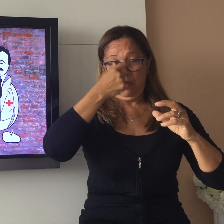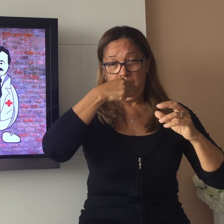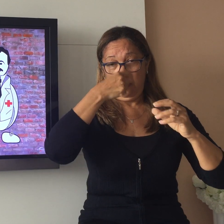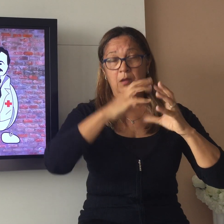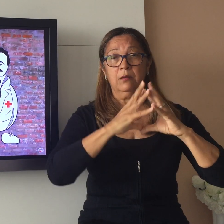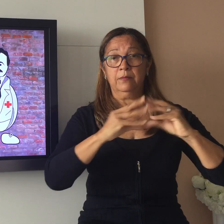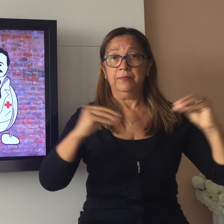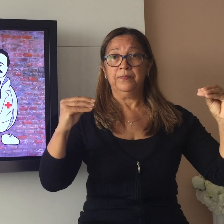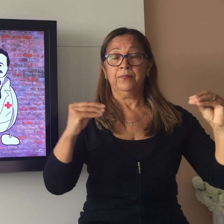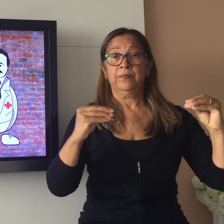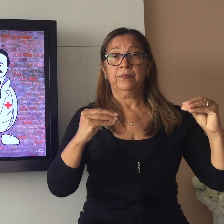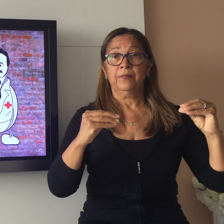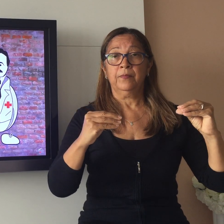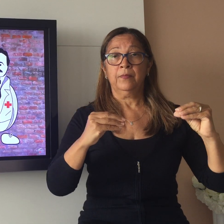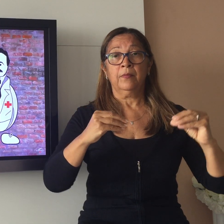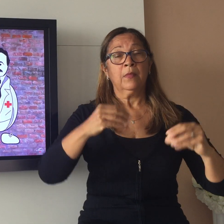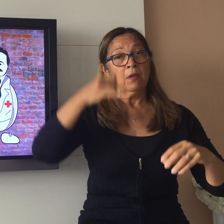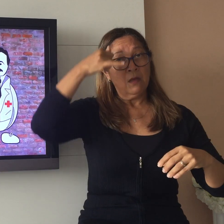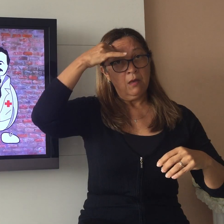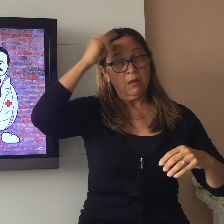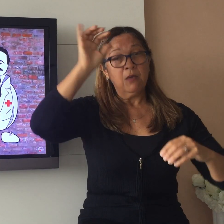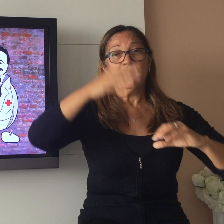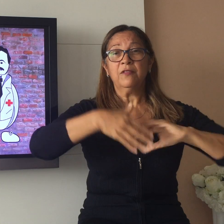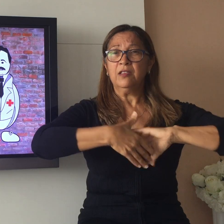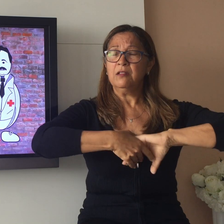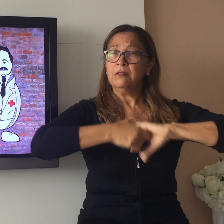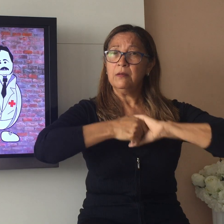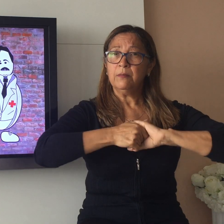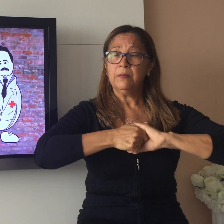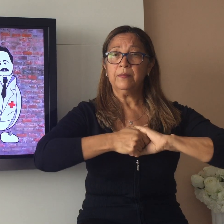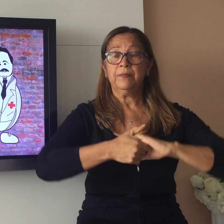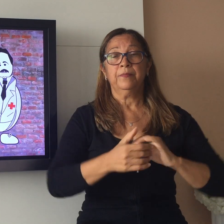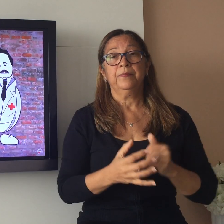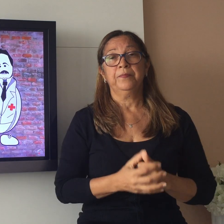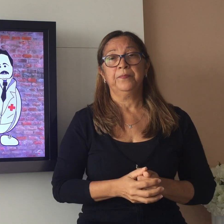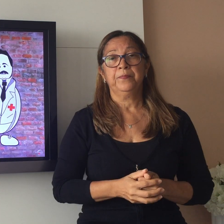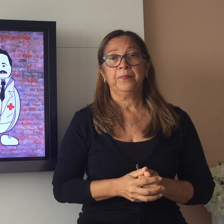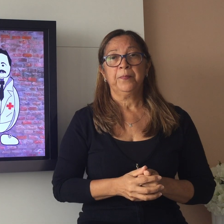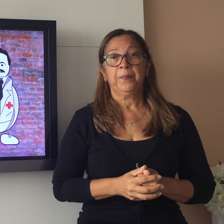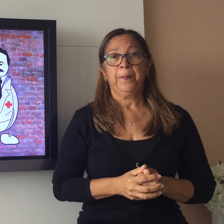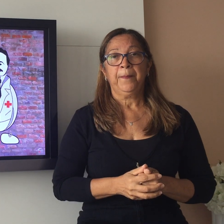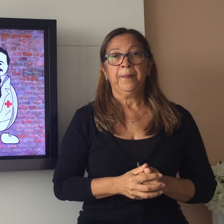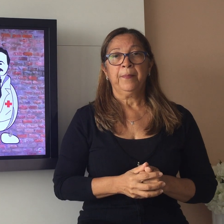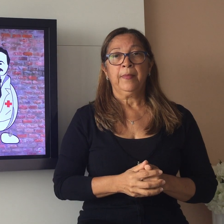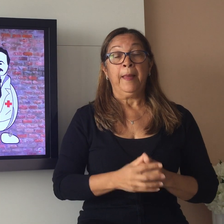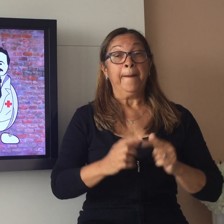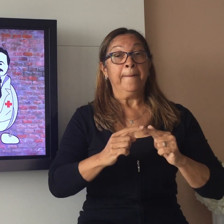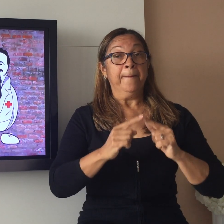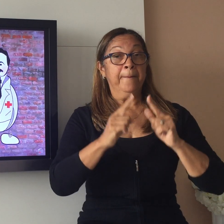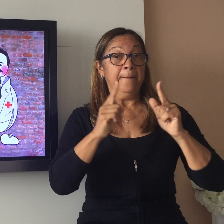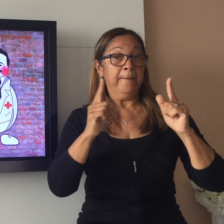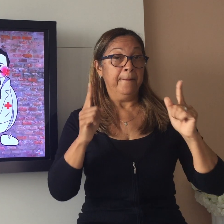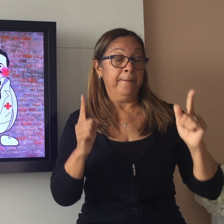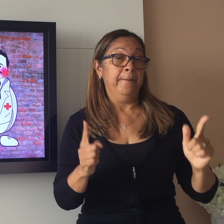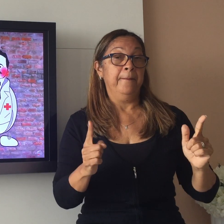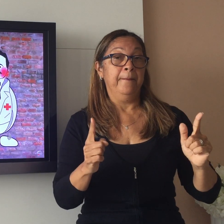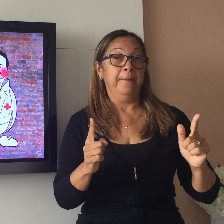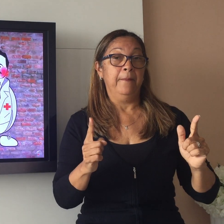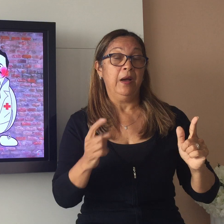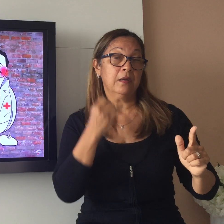livrar-se. Arranje um jeito e disfarce, evite o aperto de mão. Mas se deixado